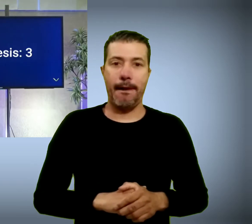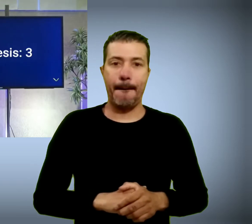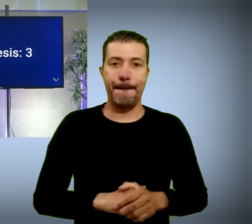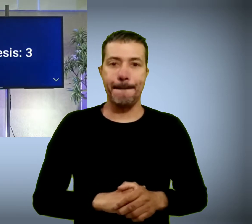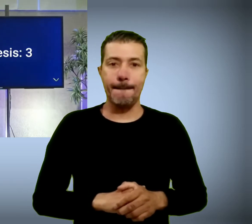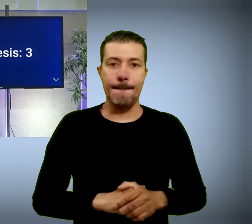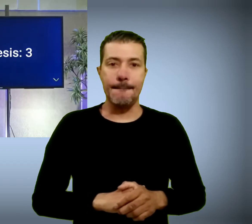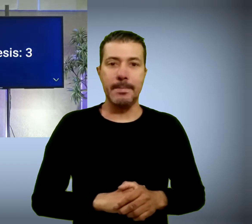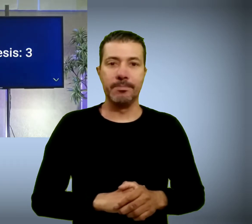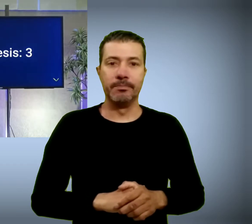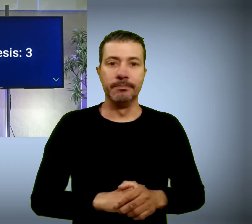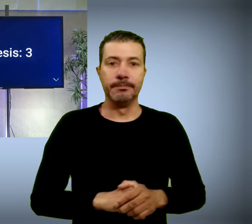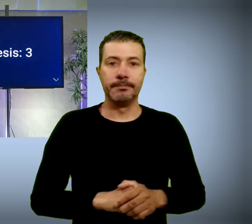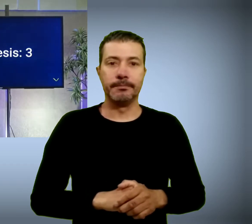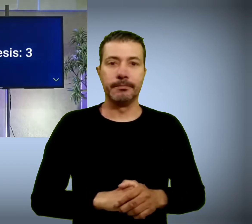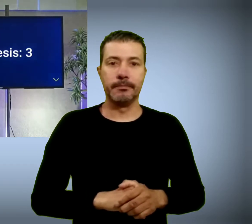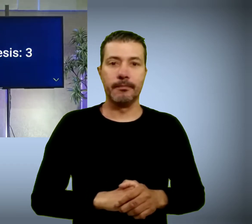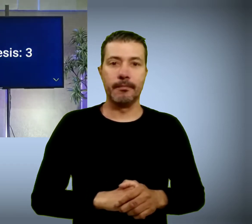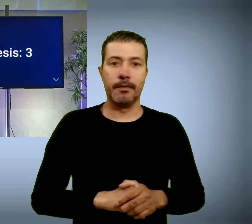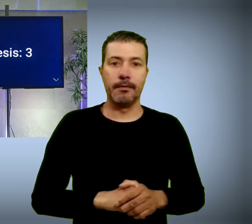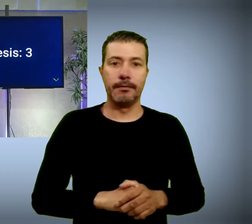Dá licença.